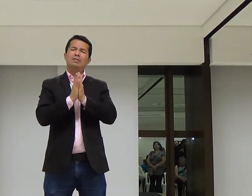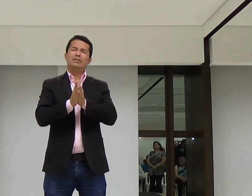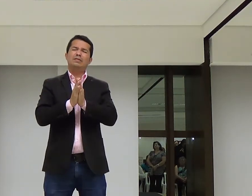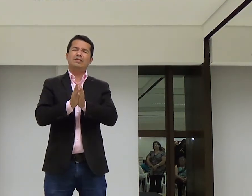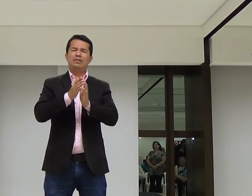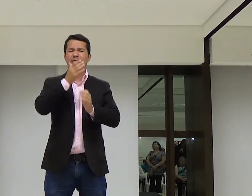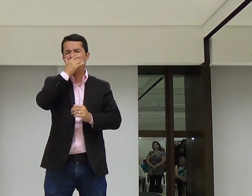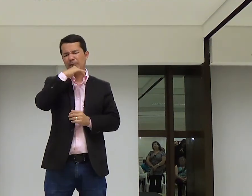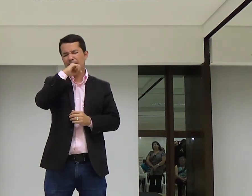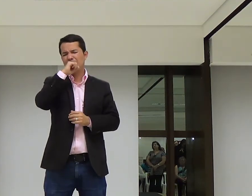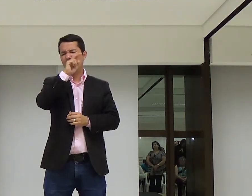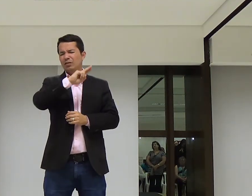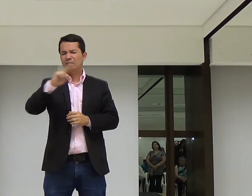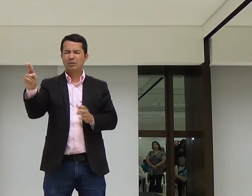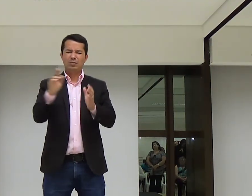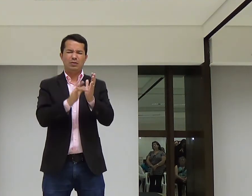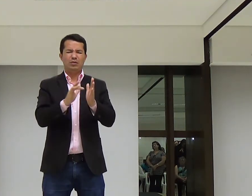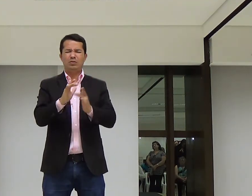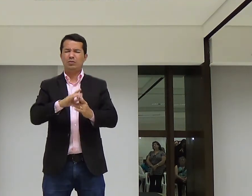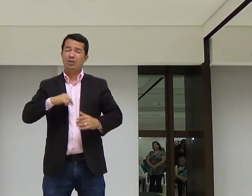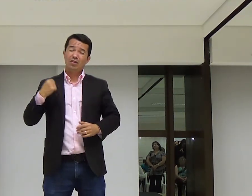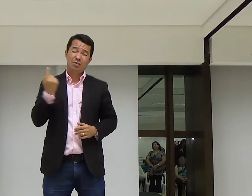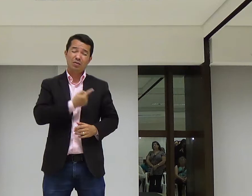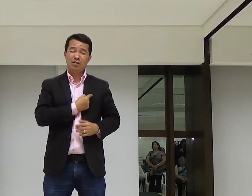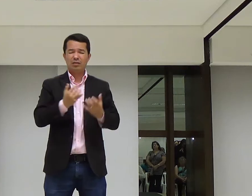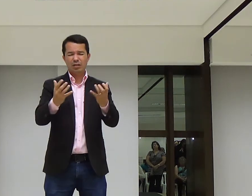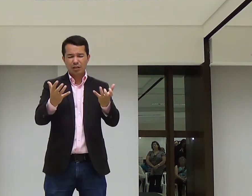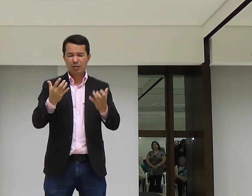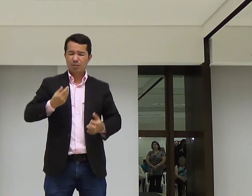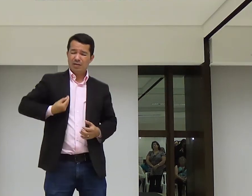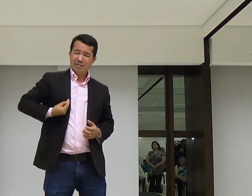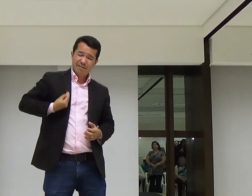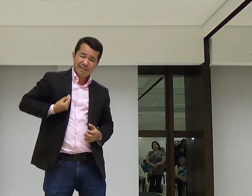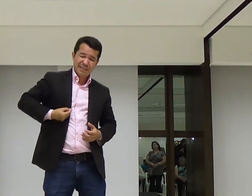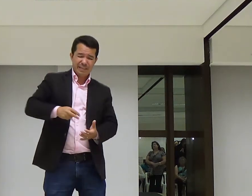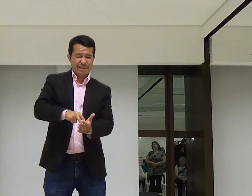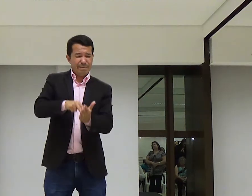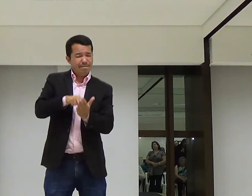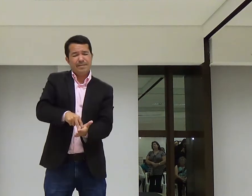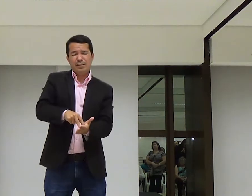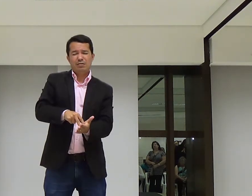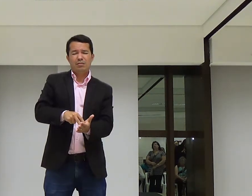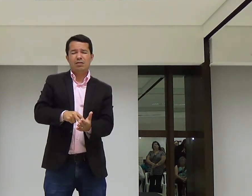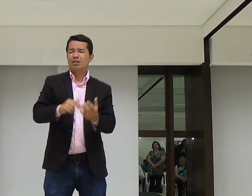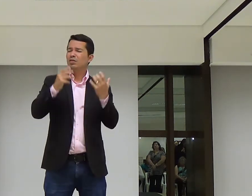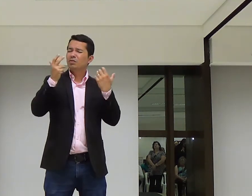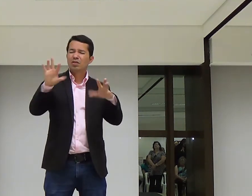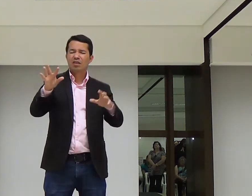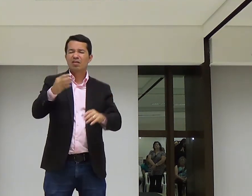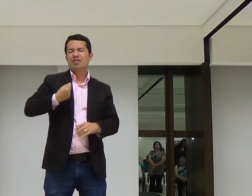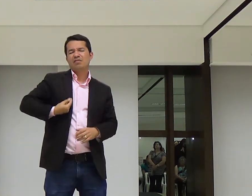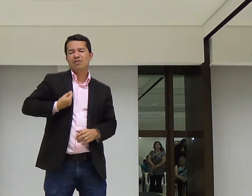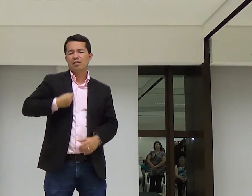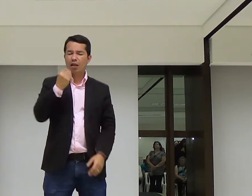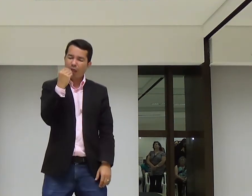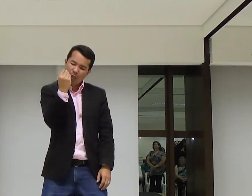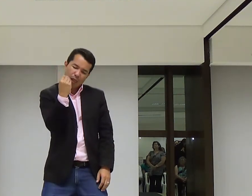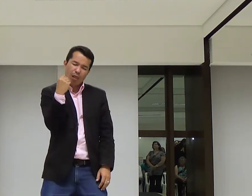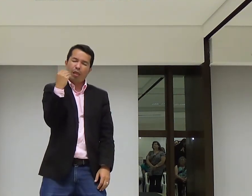nela. Por favor, Pai, em nome de Jesus, nós queremos que a nossa vida seja firmada na